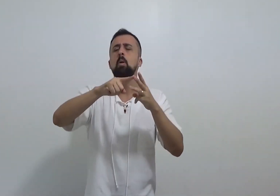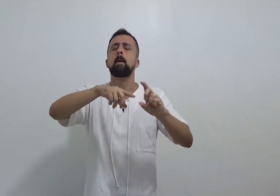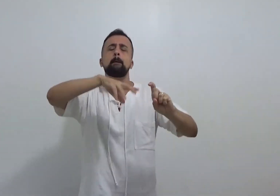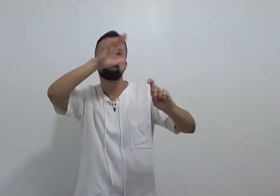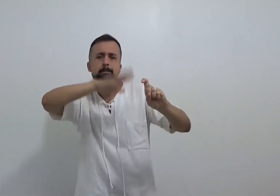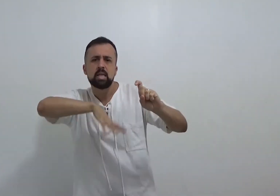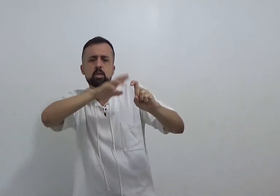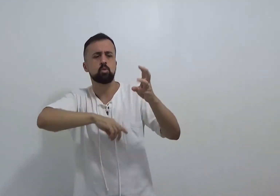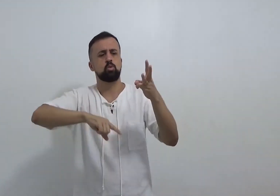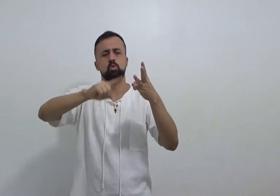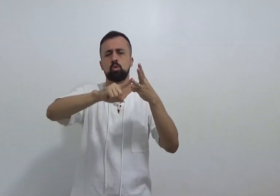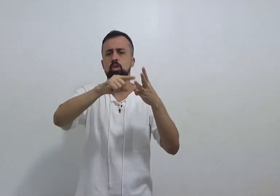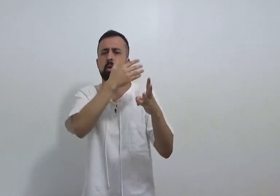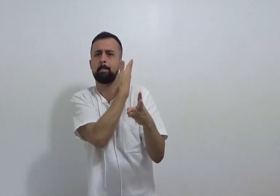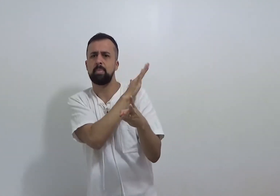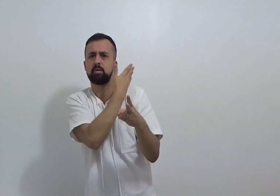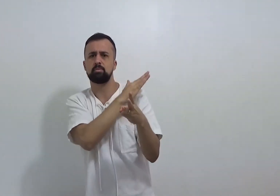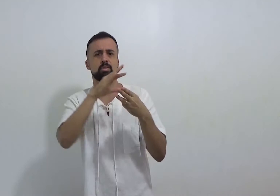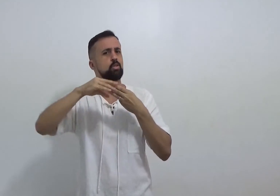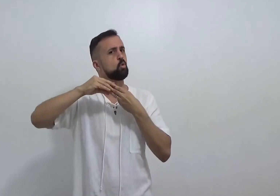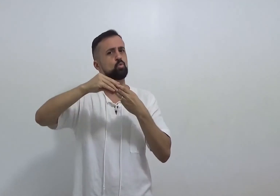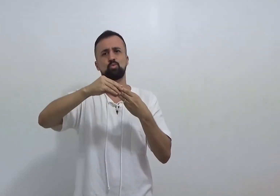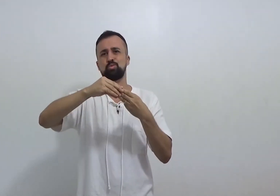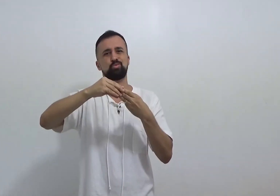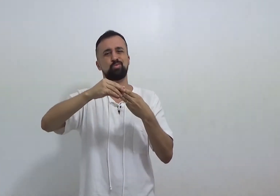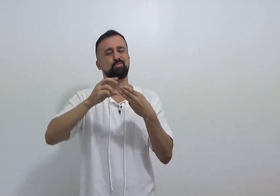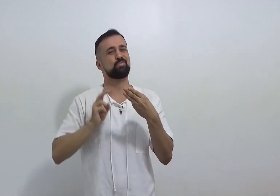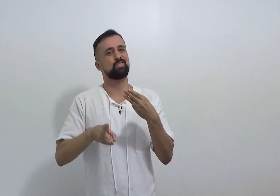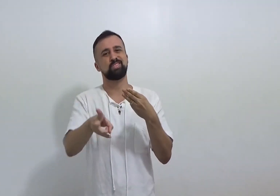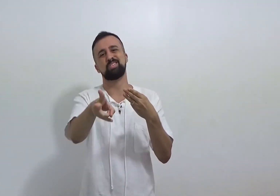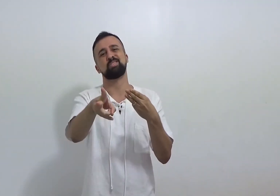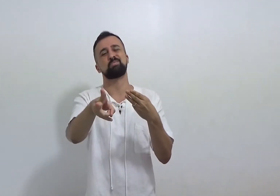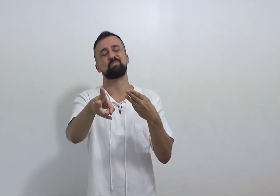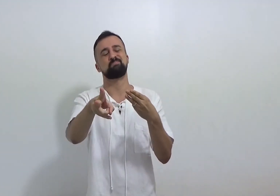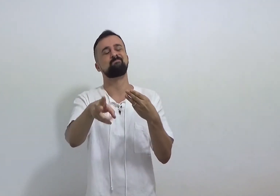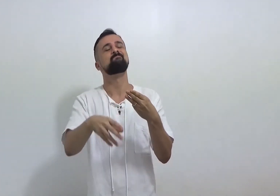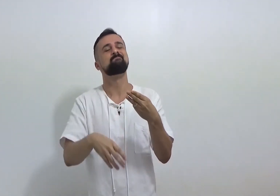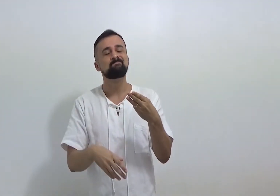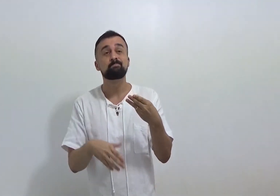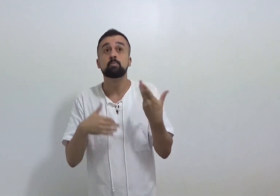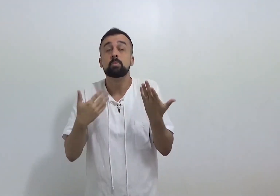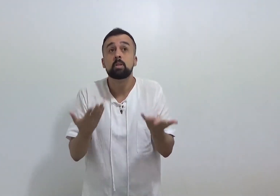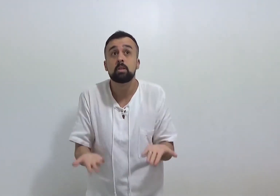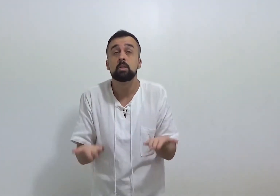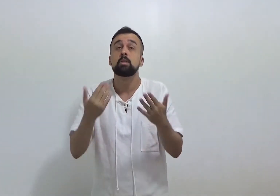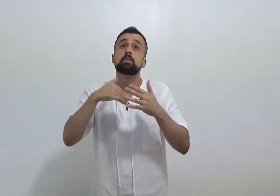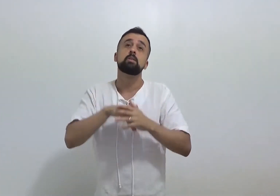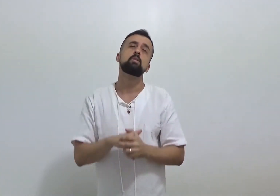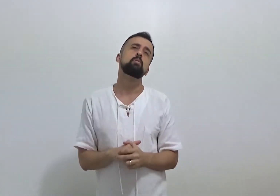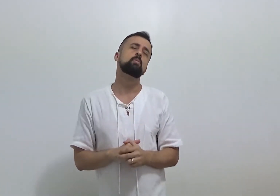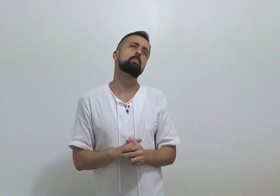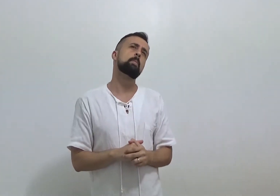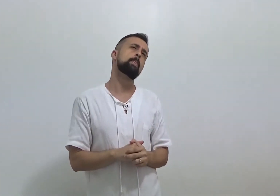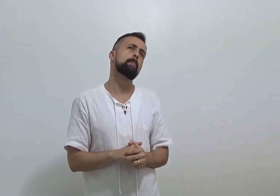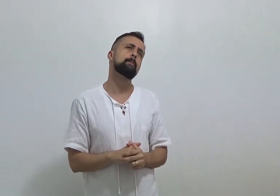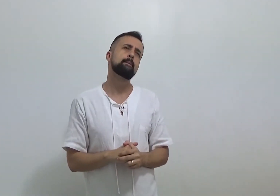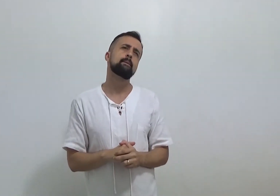Porque estereótipos, mitos e preconceitos caminham juntos